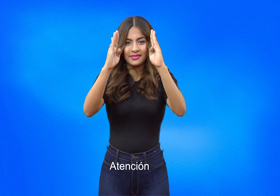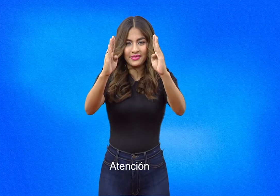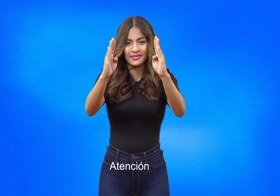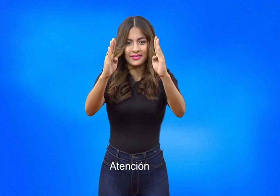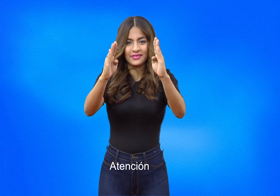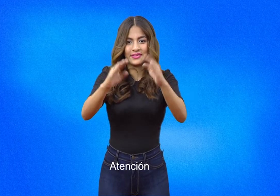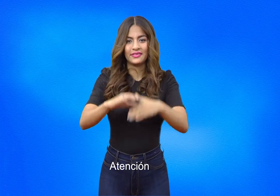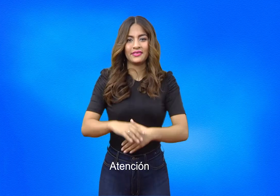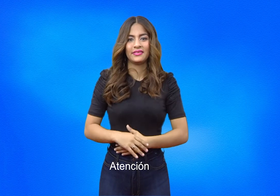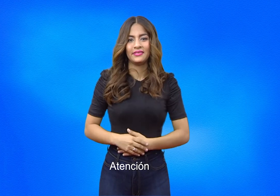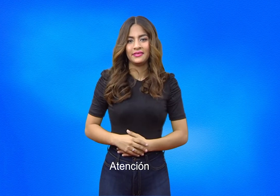Atención.